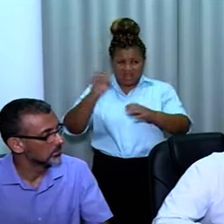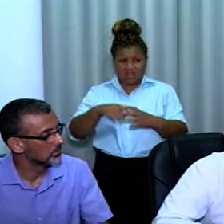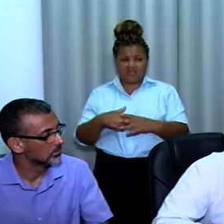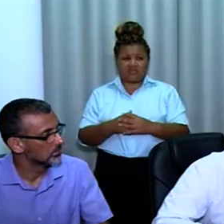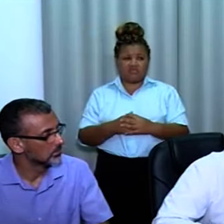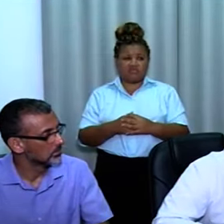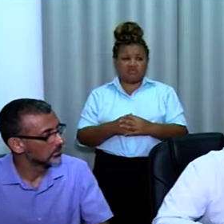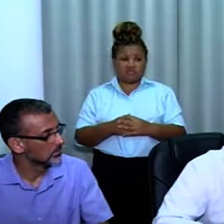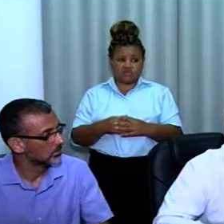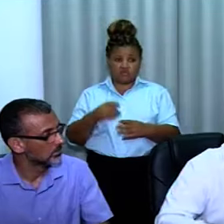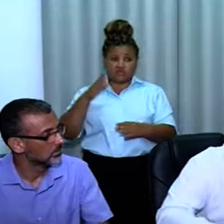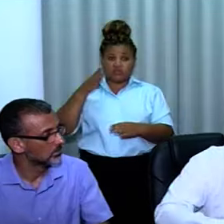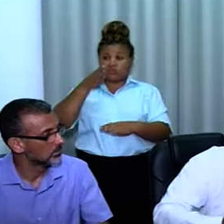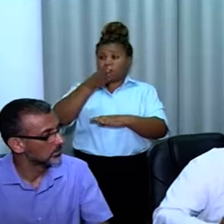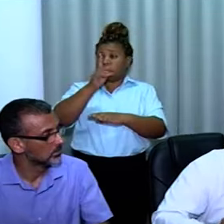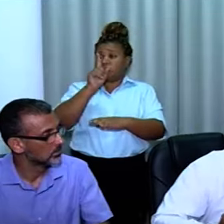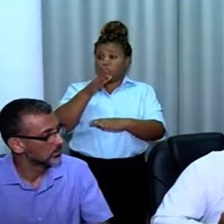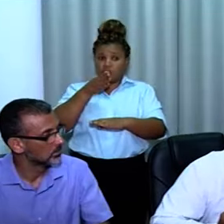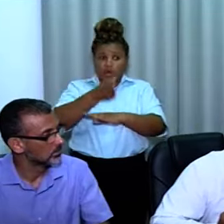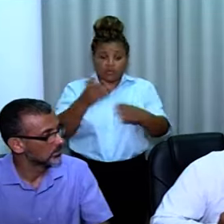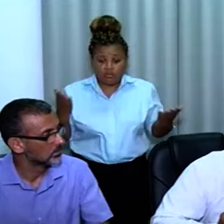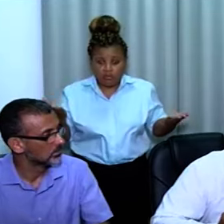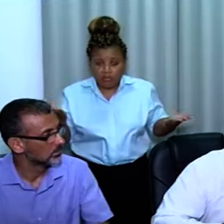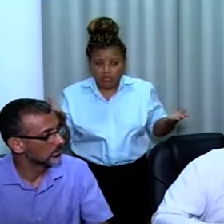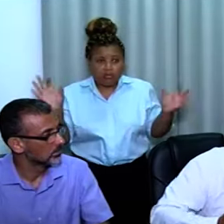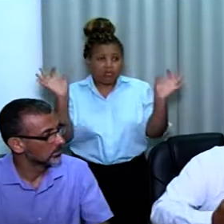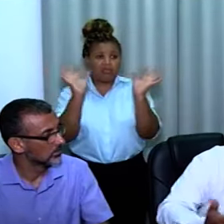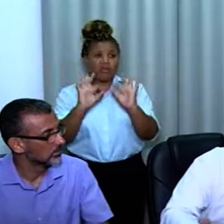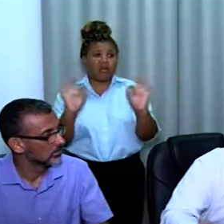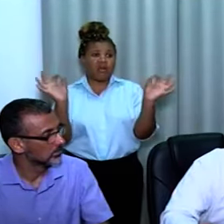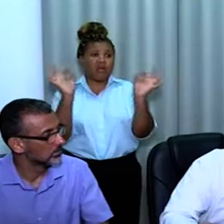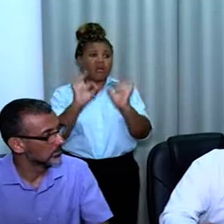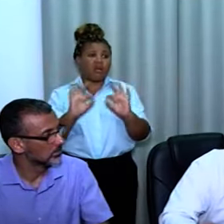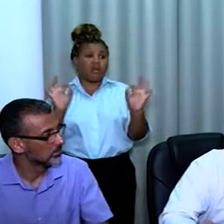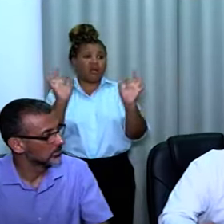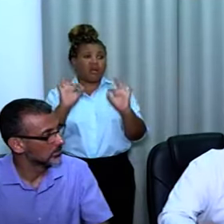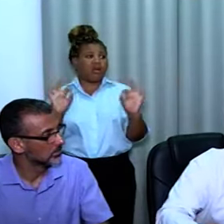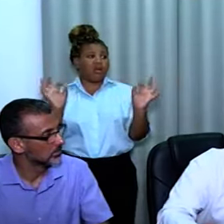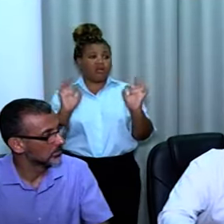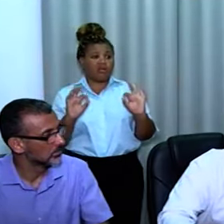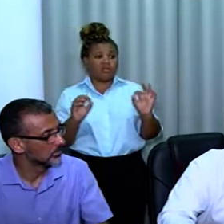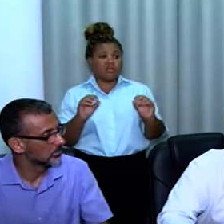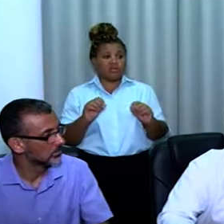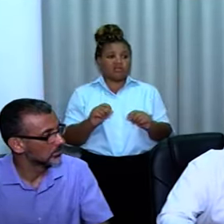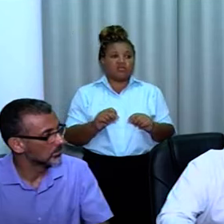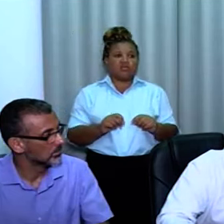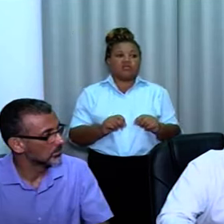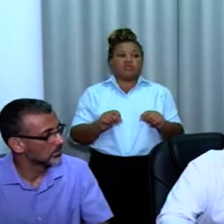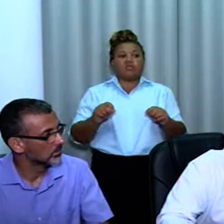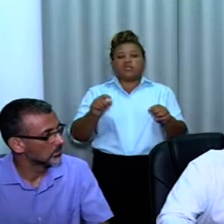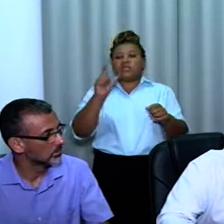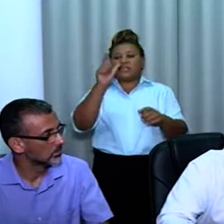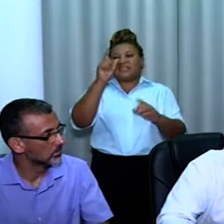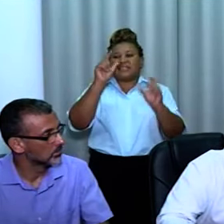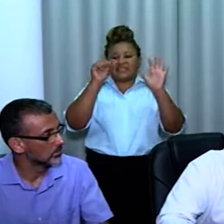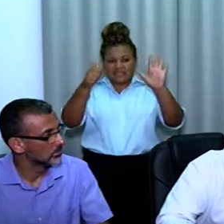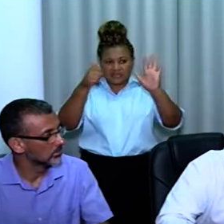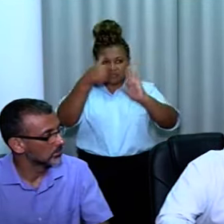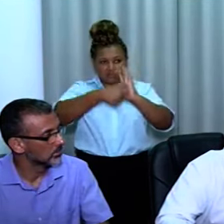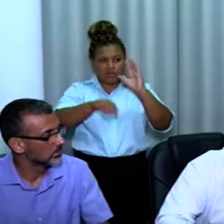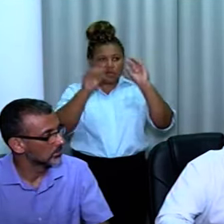tout. Petit bon, en haut, 6 mois pour finir sa vie. Et l'autre dit, il n'a pas dit tout. Il n'a pas dit tout. Il a fait le